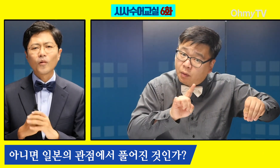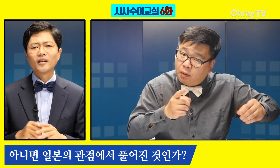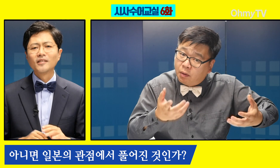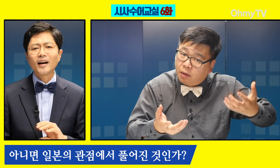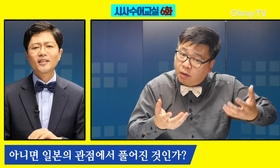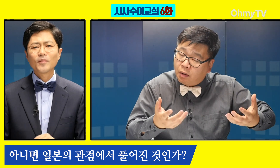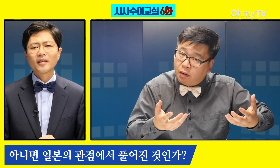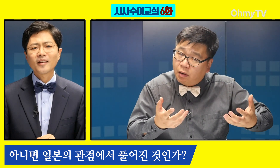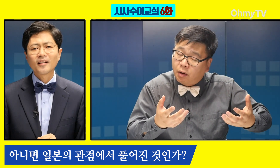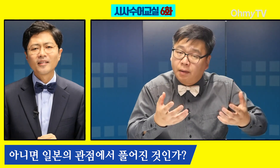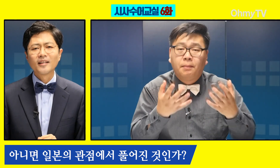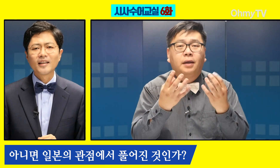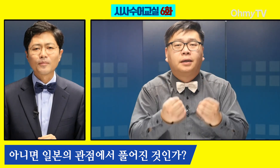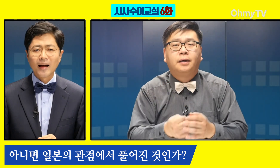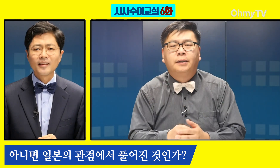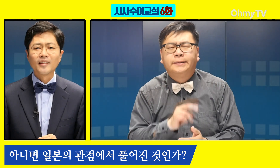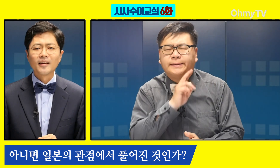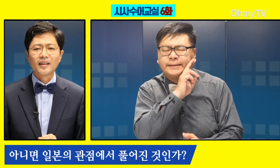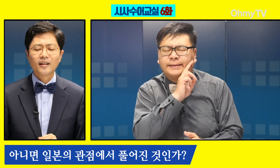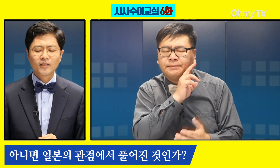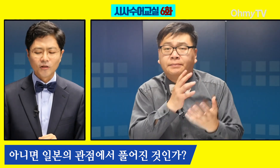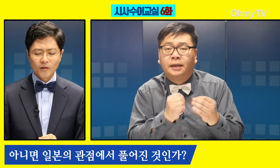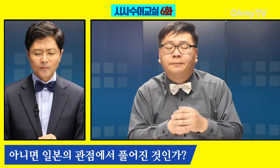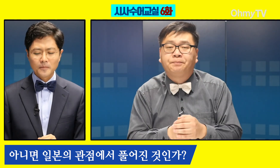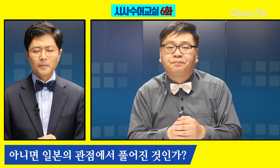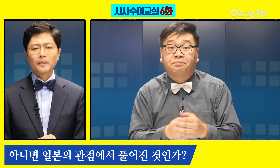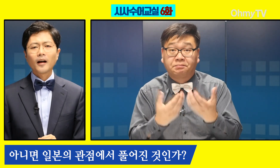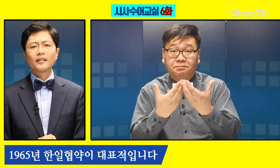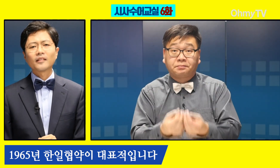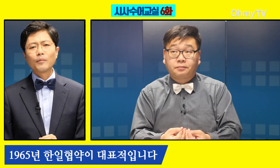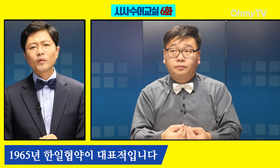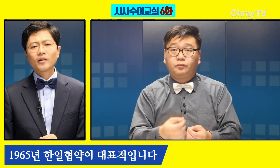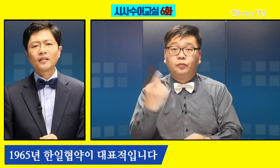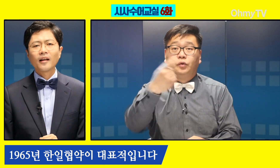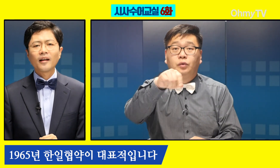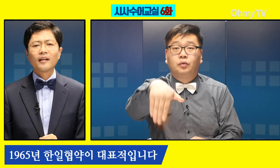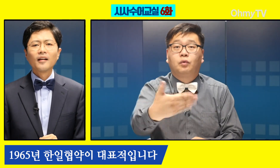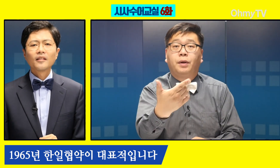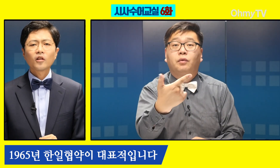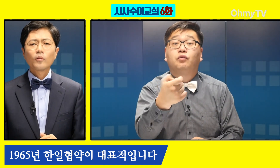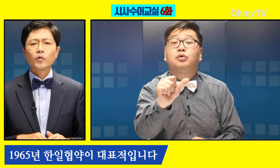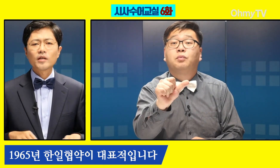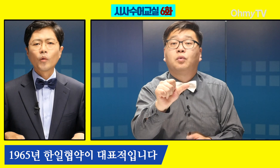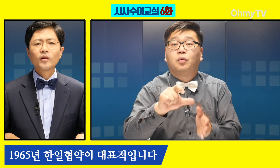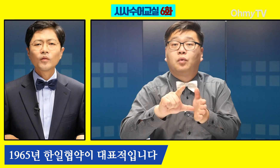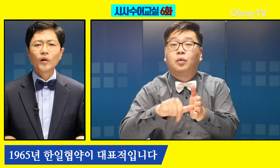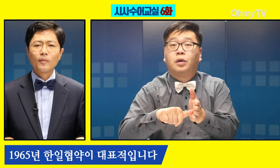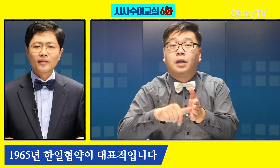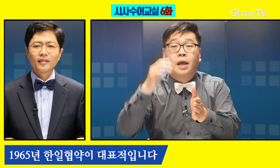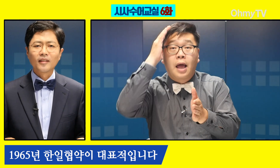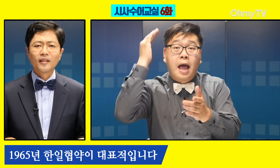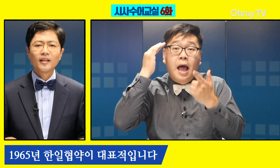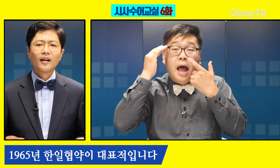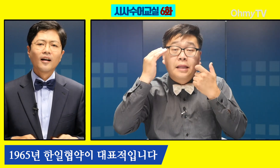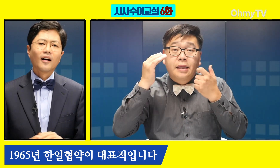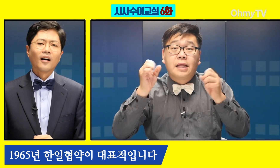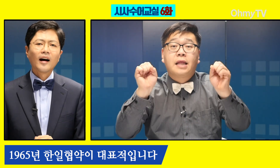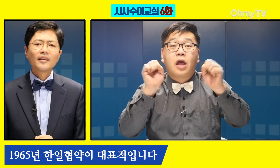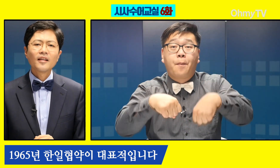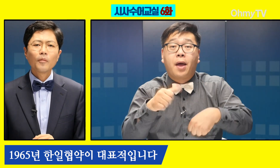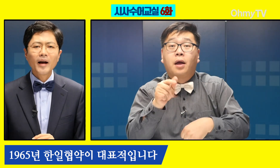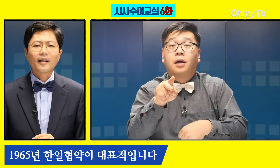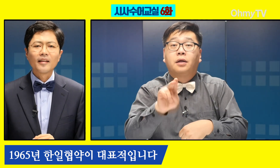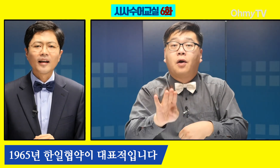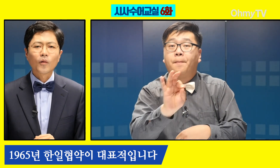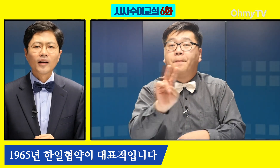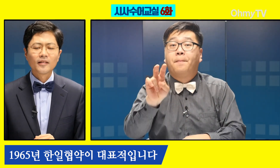것인가? 라고 하는 의아점이 생기는 일들이 많이 있거든요. 가장 대표적인 게 1965년도에 맺었던